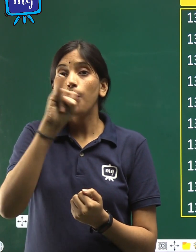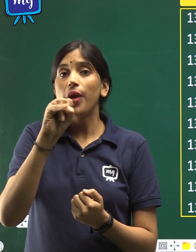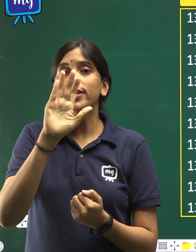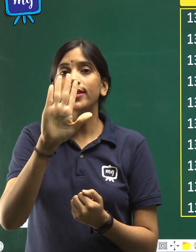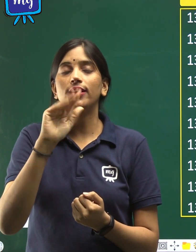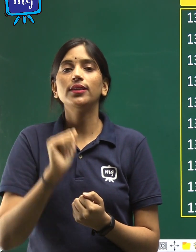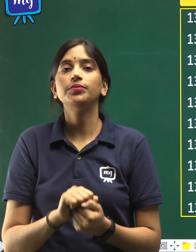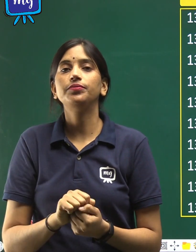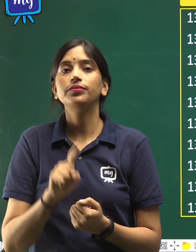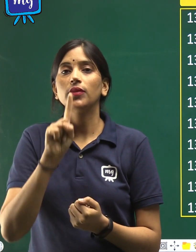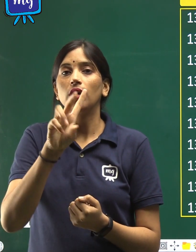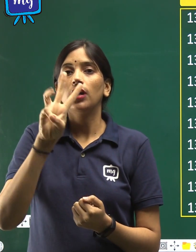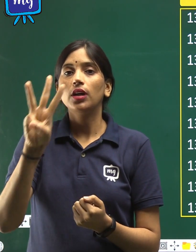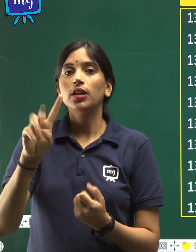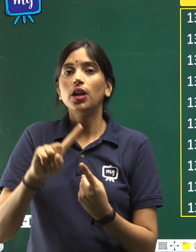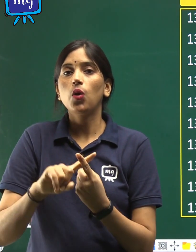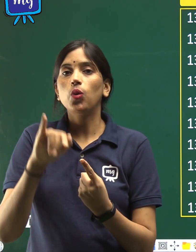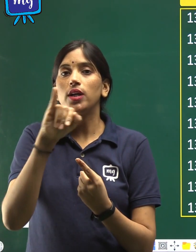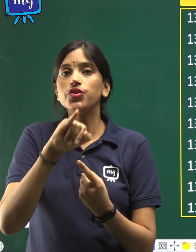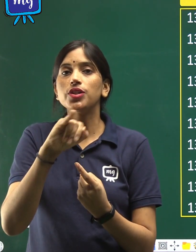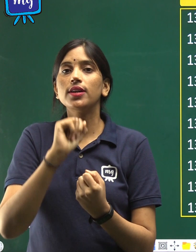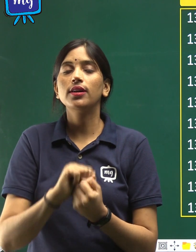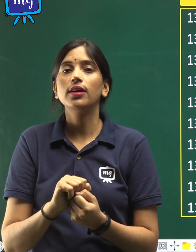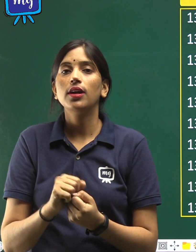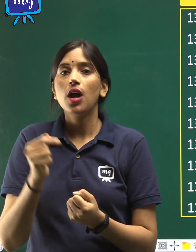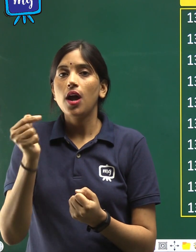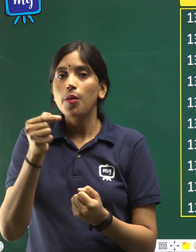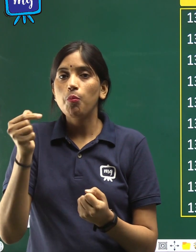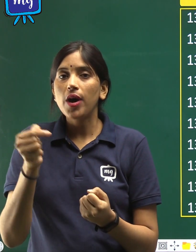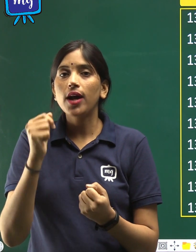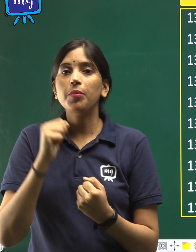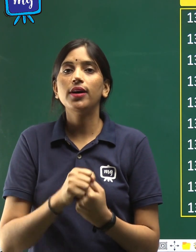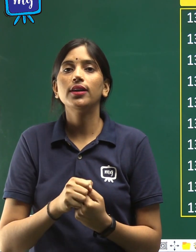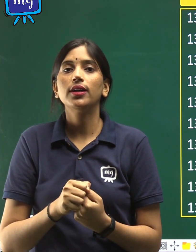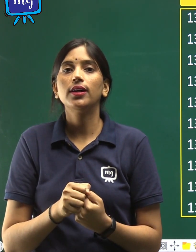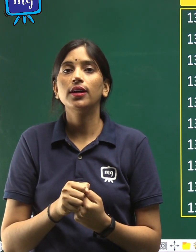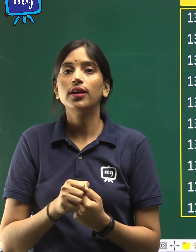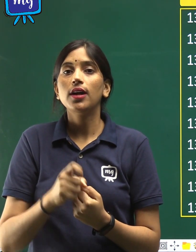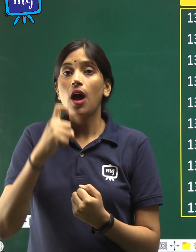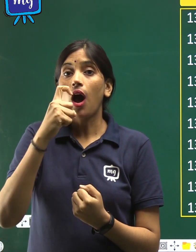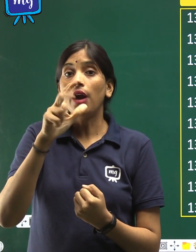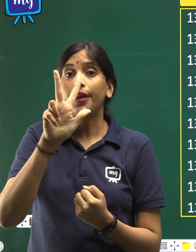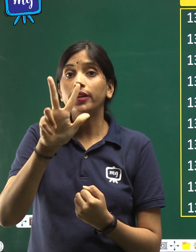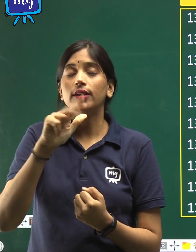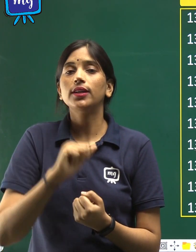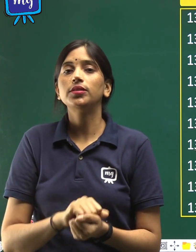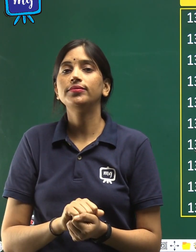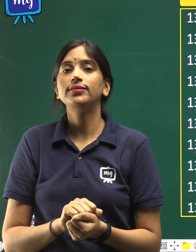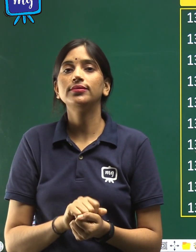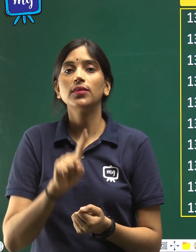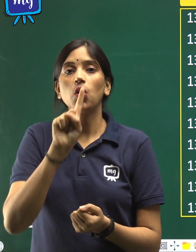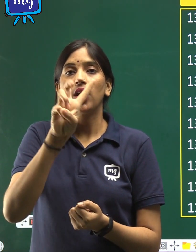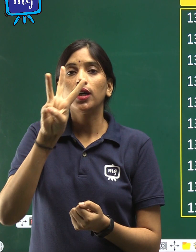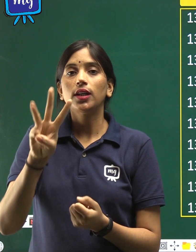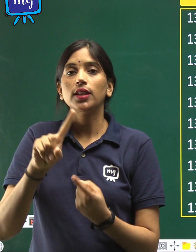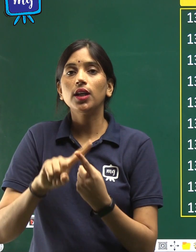65। 13 गुणा 6 बराबर 78।